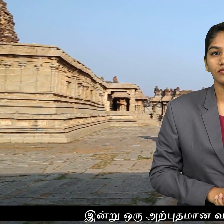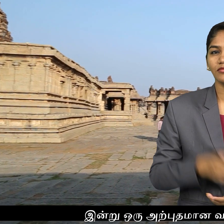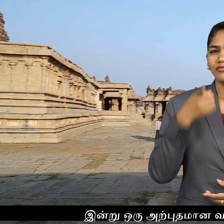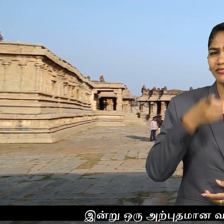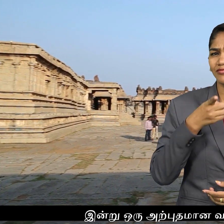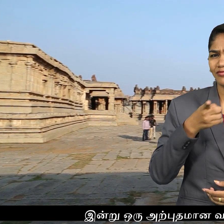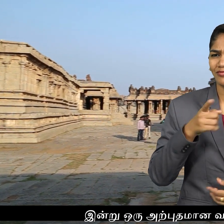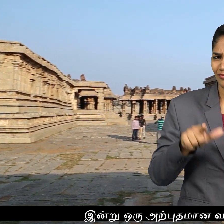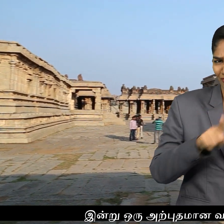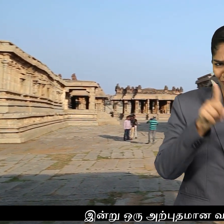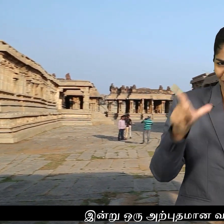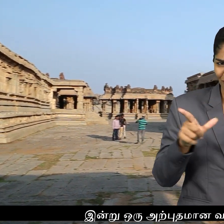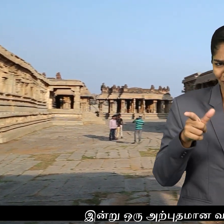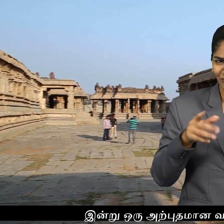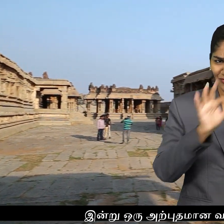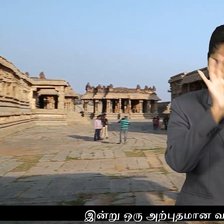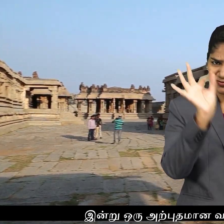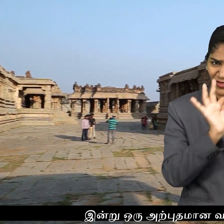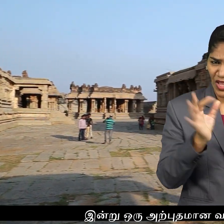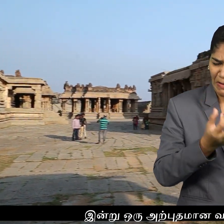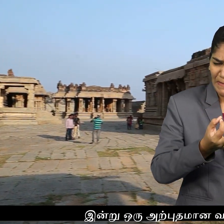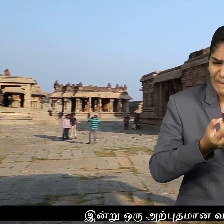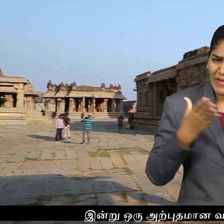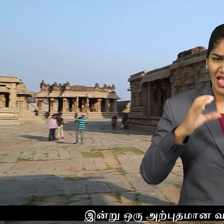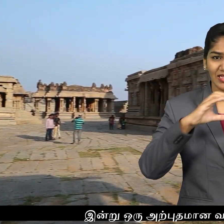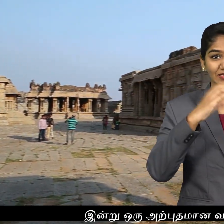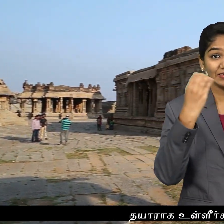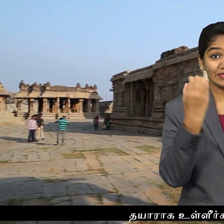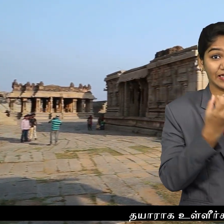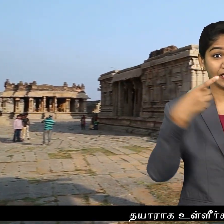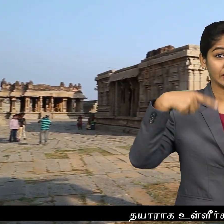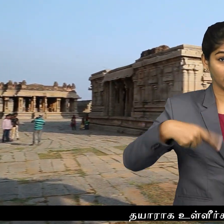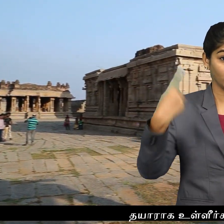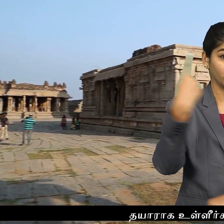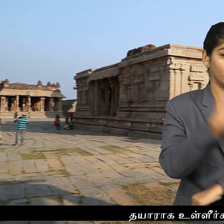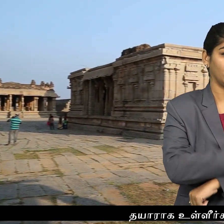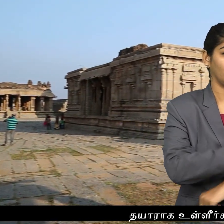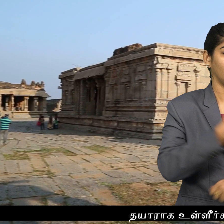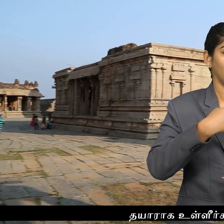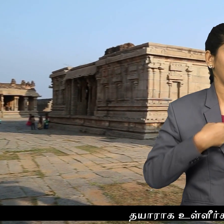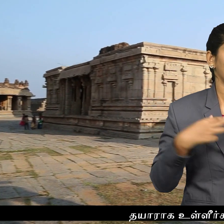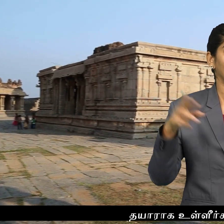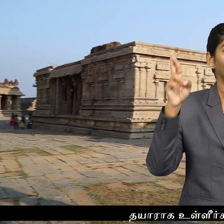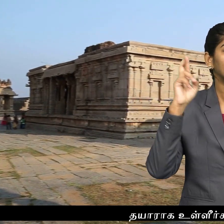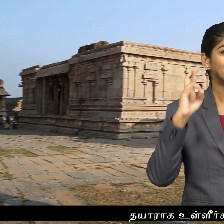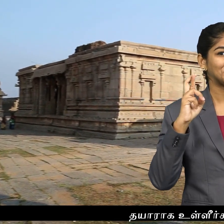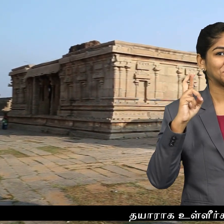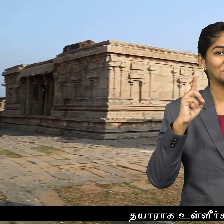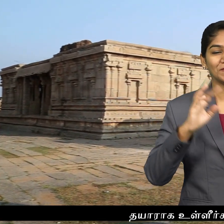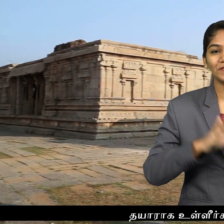இன்று ஒரு புதிய அற்புதமான வகுப்பிற்கு நீங்கள் அனைவரும் தயாராக உள்ளீர்கள் என்று நம்புகிறேன்.